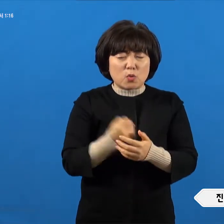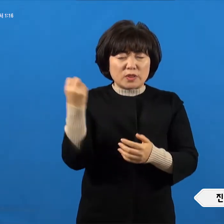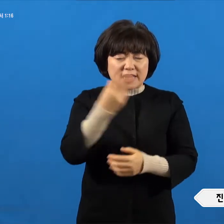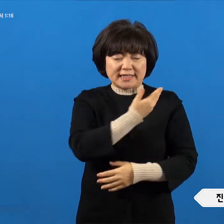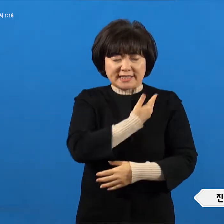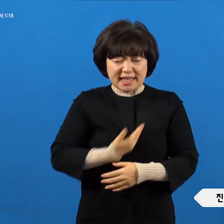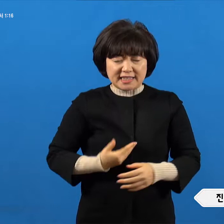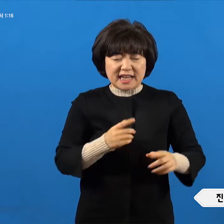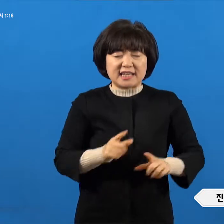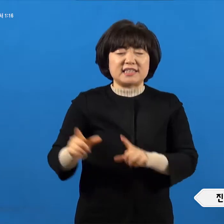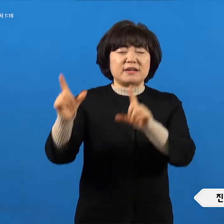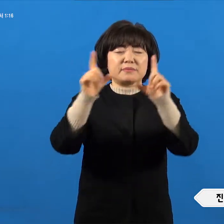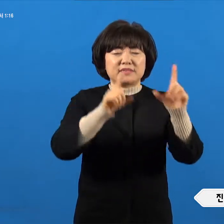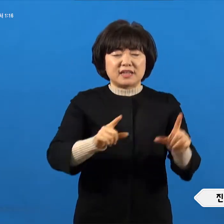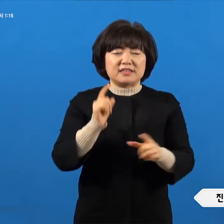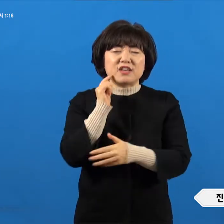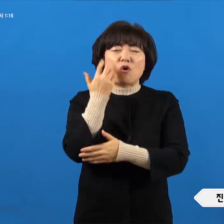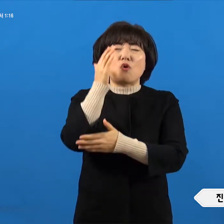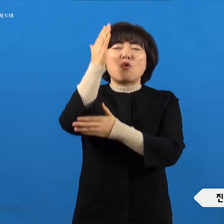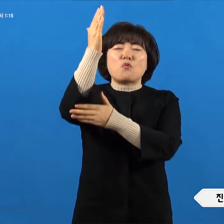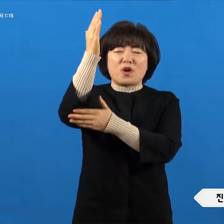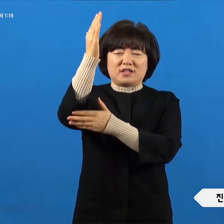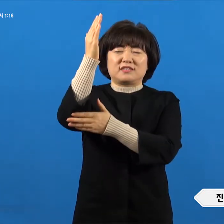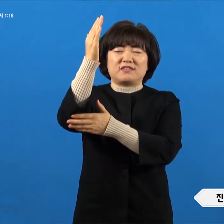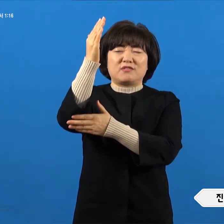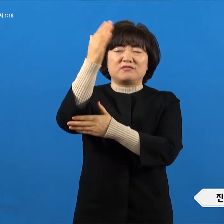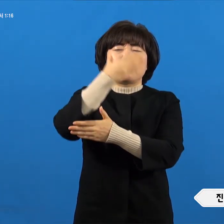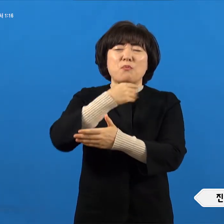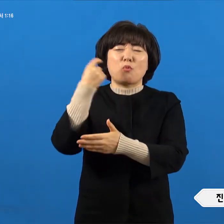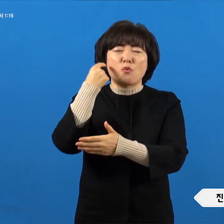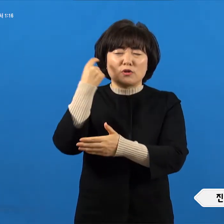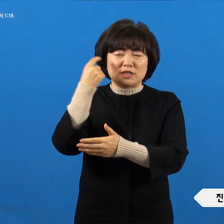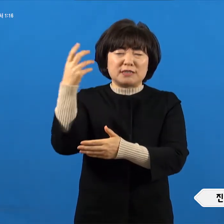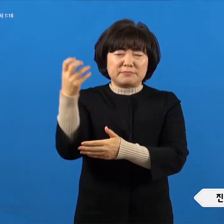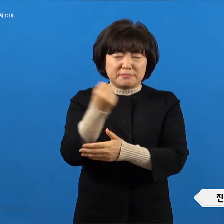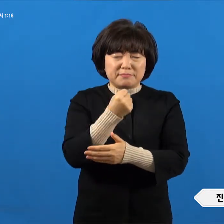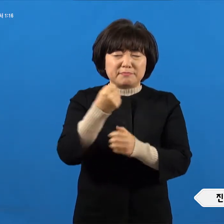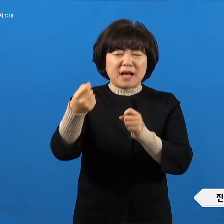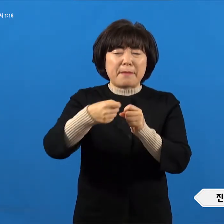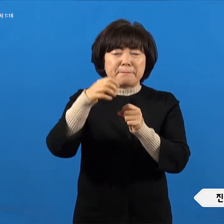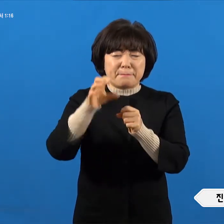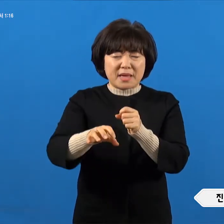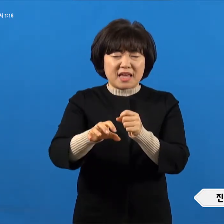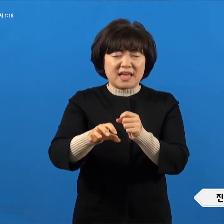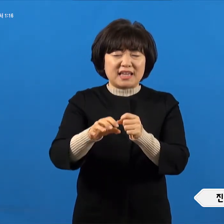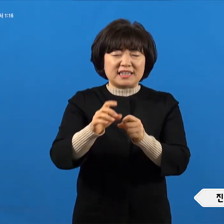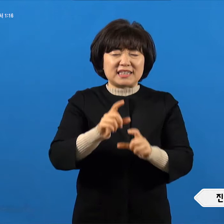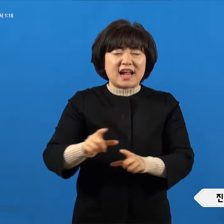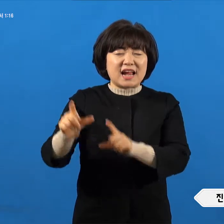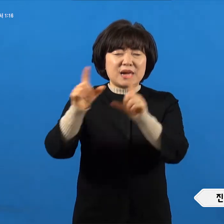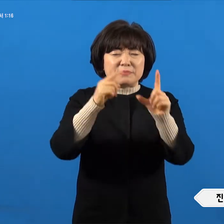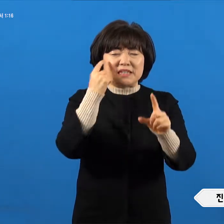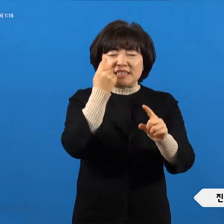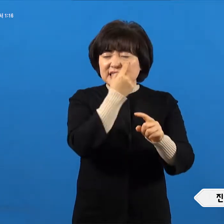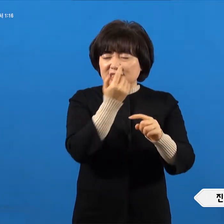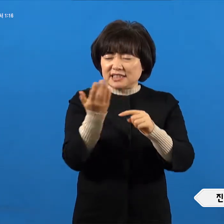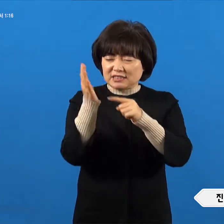삶을 사는, 그리고 영광스러운 복음 앞에 우리의 삶이 증거되는 삶이 되도록